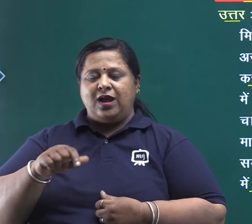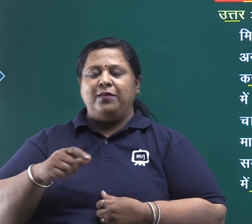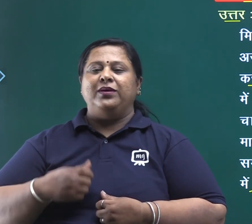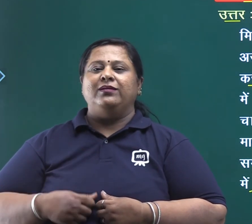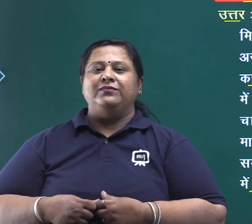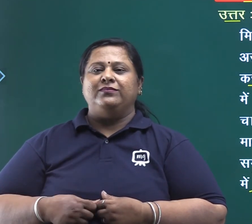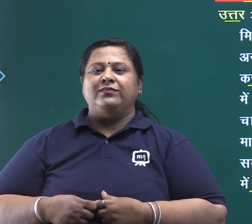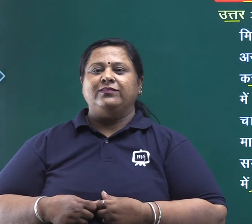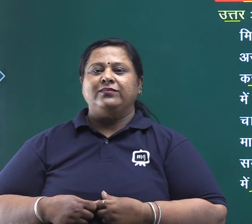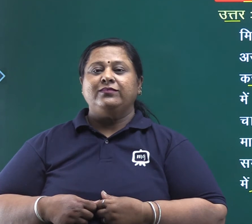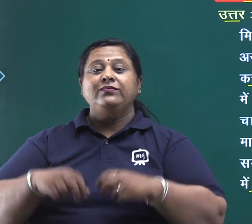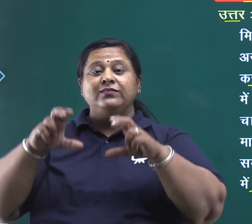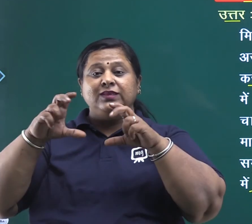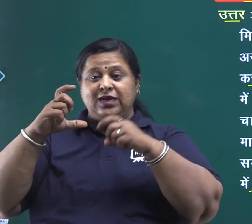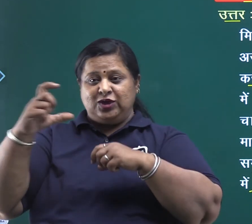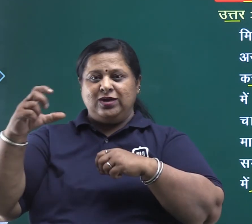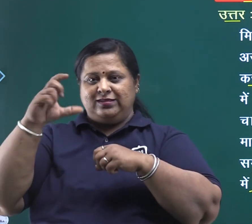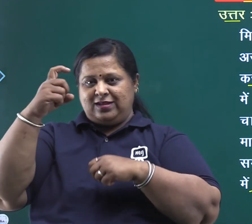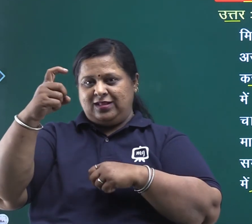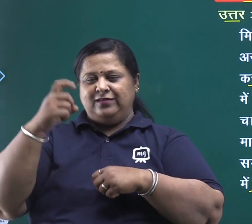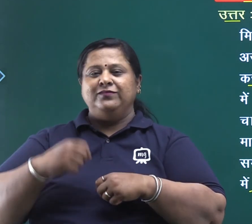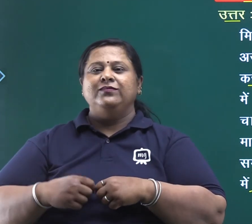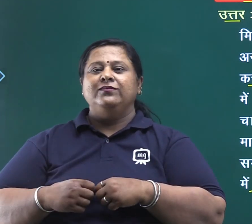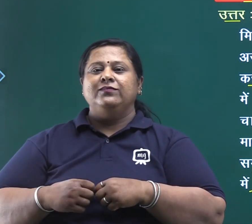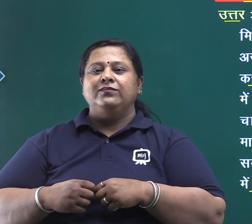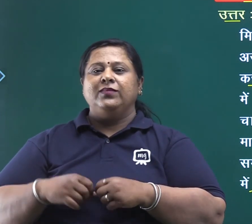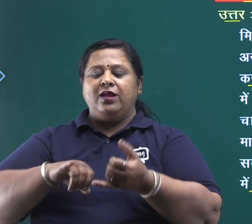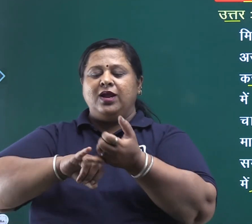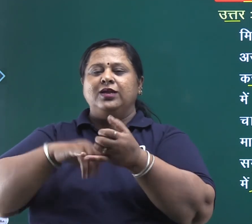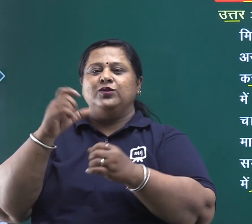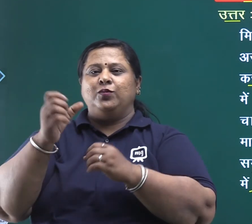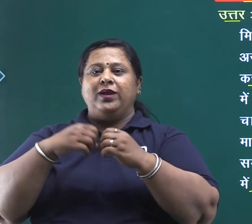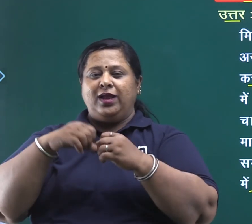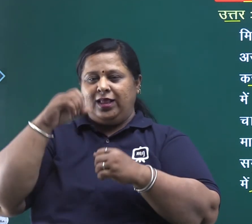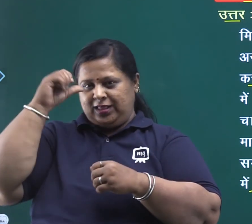पर कक्षा 7 विषय हिंदी